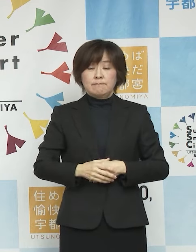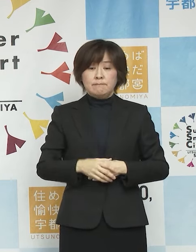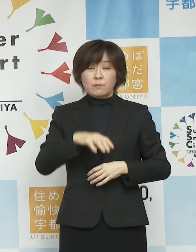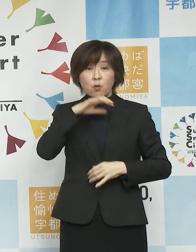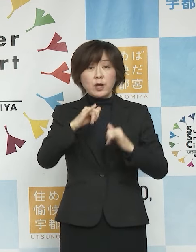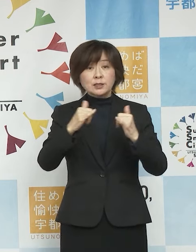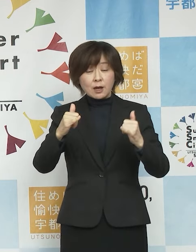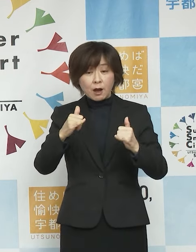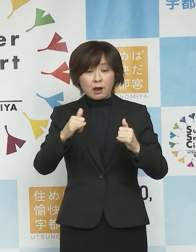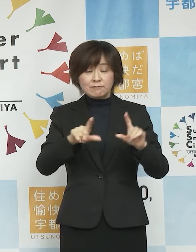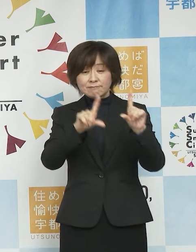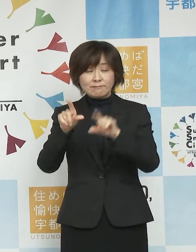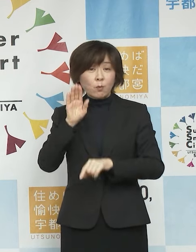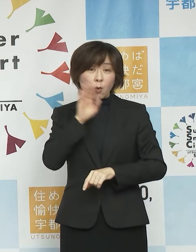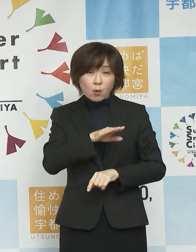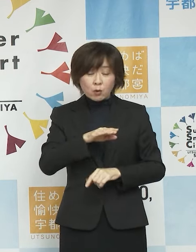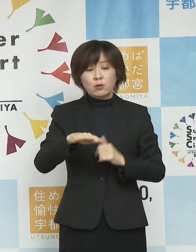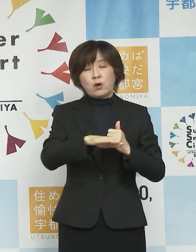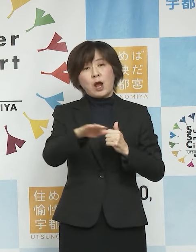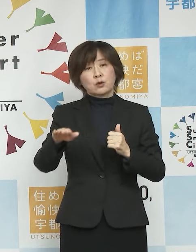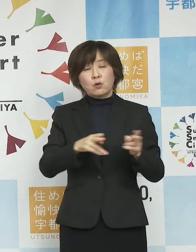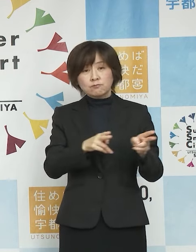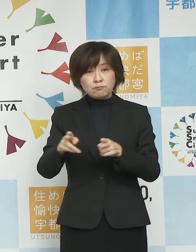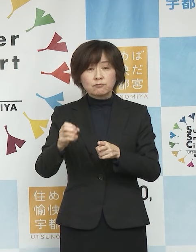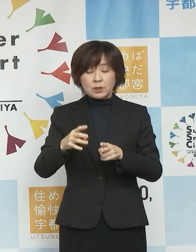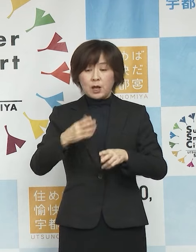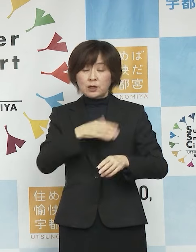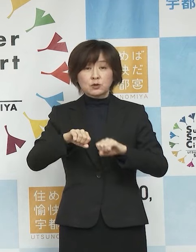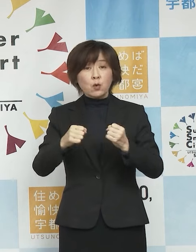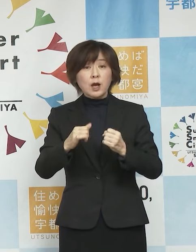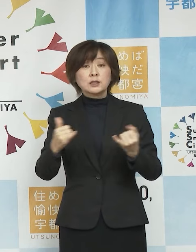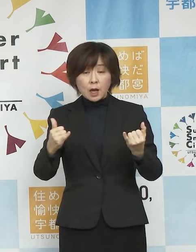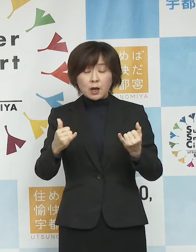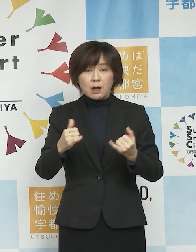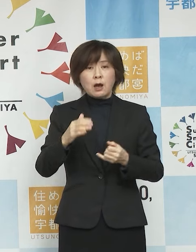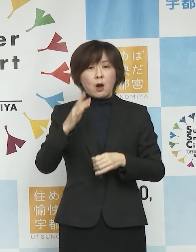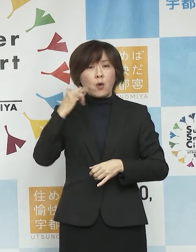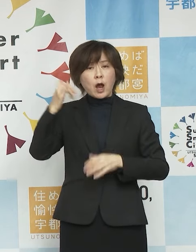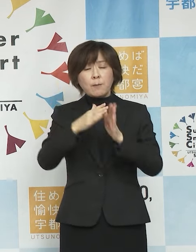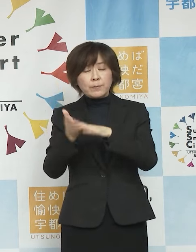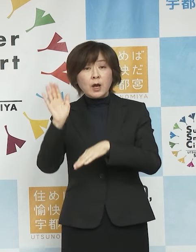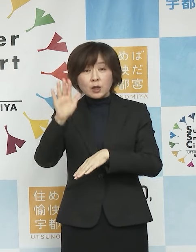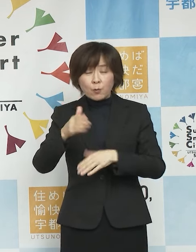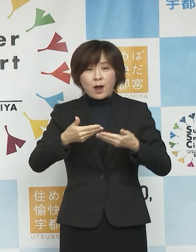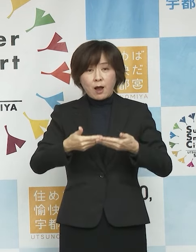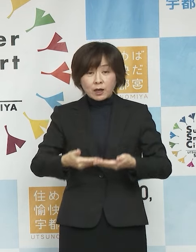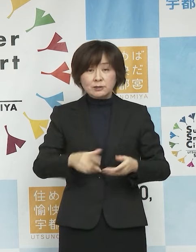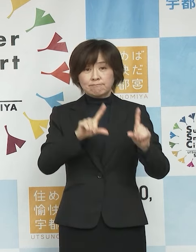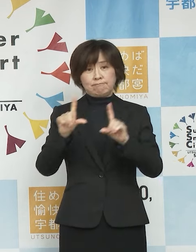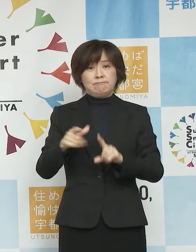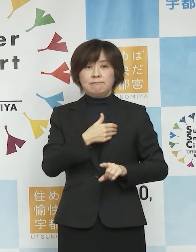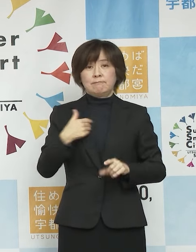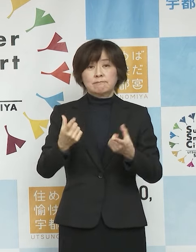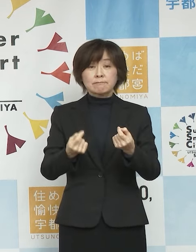便利に生活できる環境づくりや、障害者が親亡き後も安心して暮らせるようサ